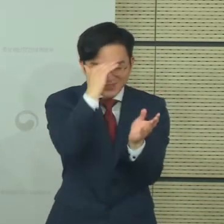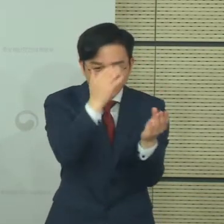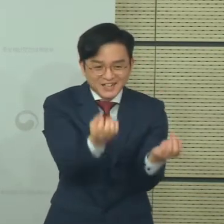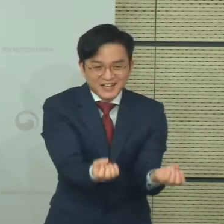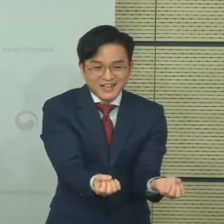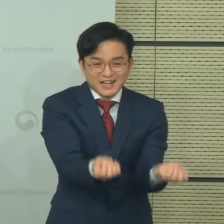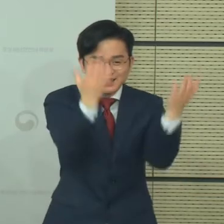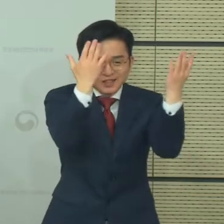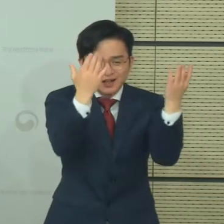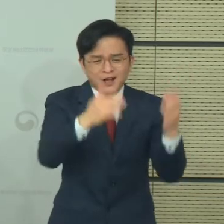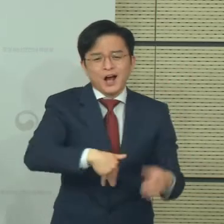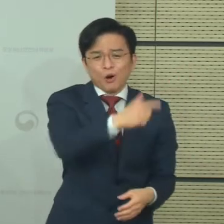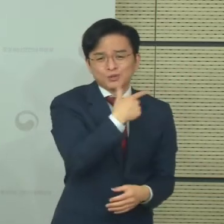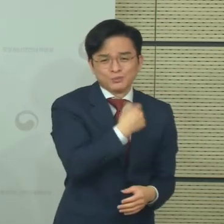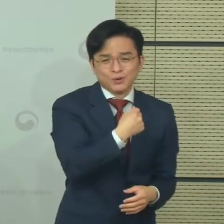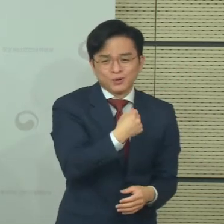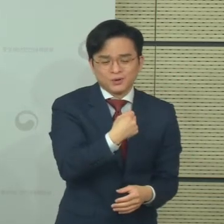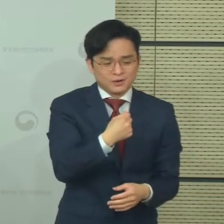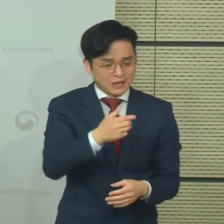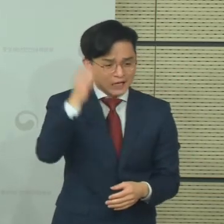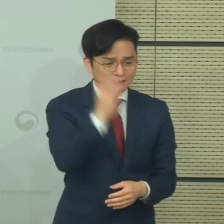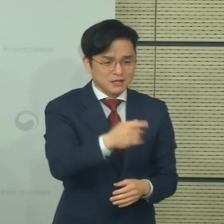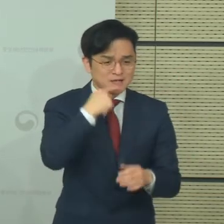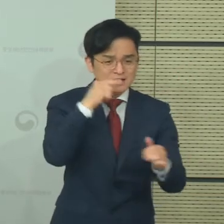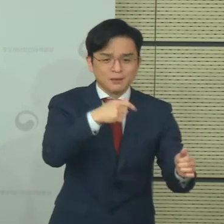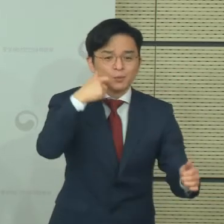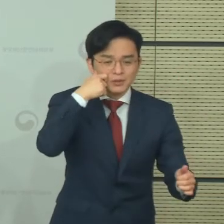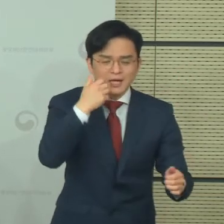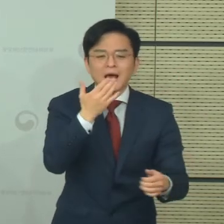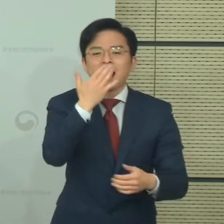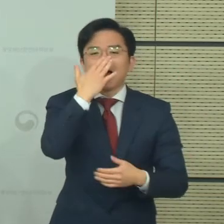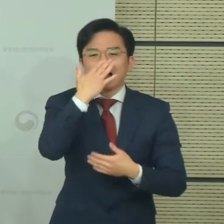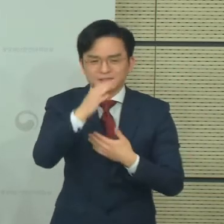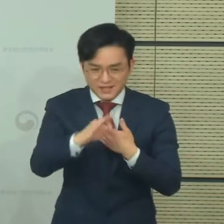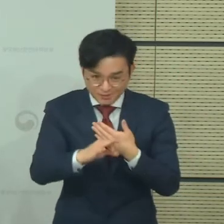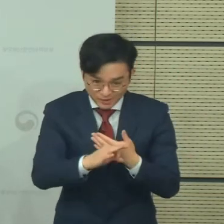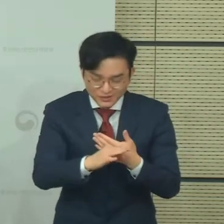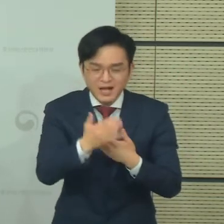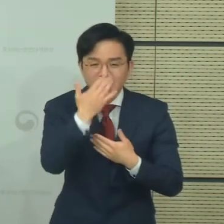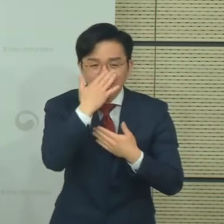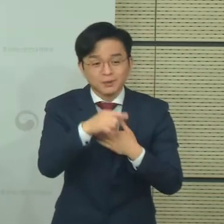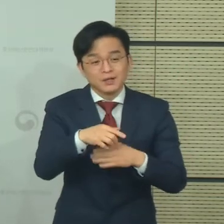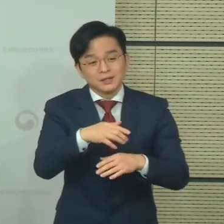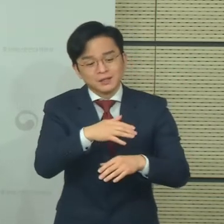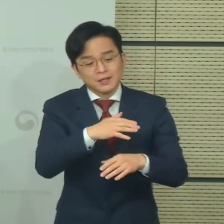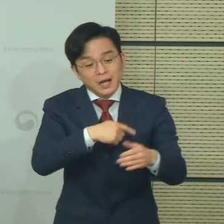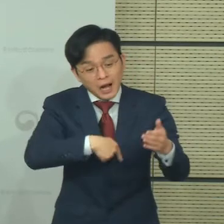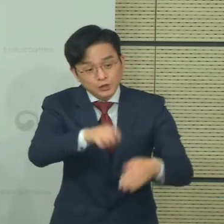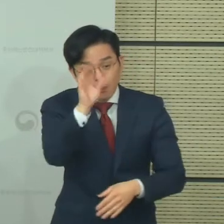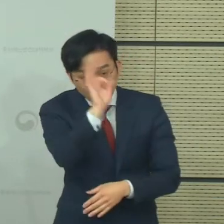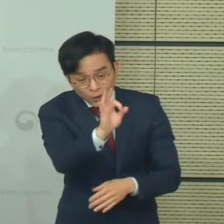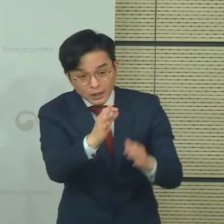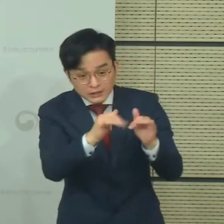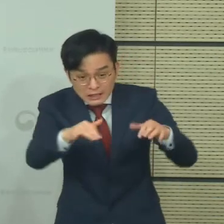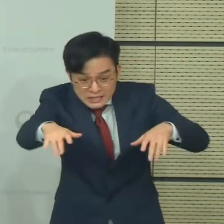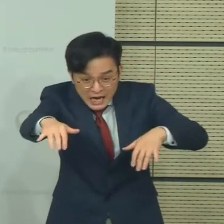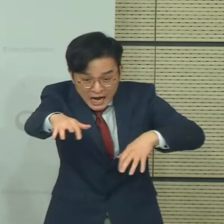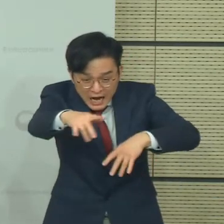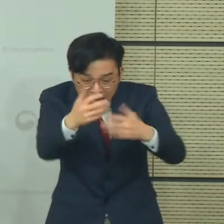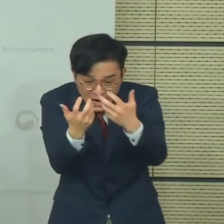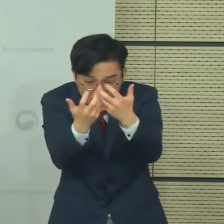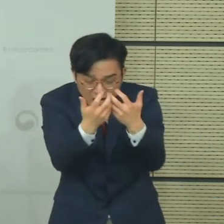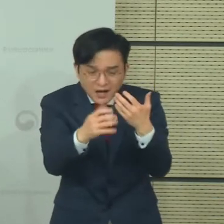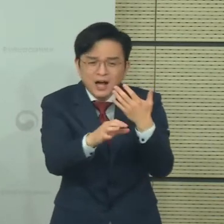가시더라도 여러 사람이 모여 있는 곳에는 가급적 삼가하시고, 또한 여러 사람이 모여 있는 곳에 가실 때는 마스크를